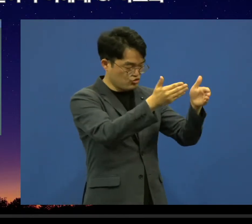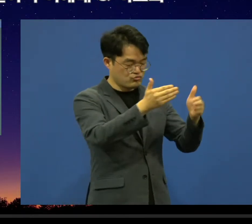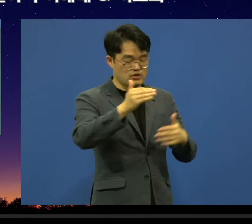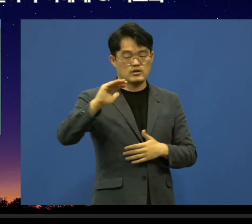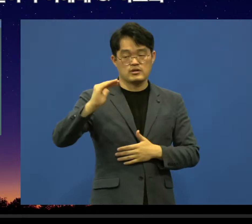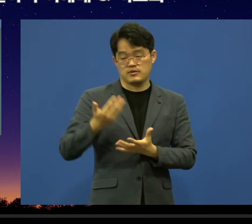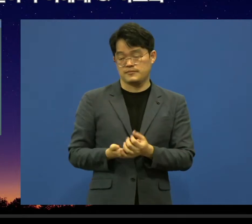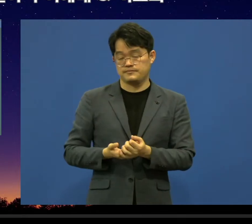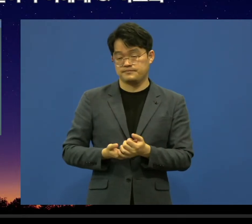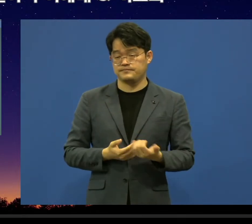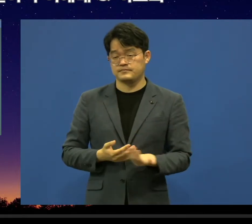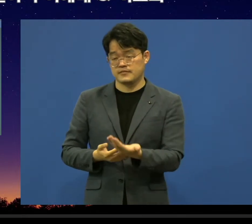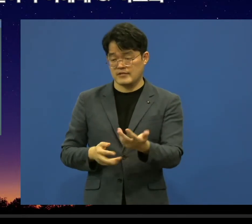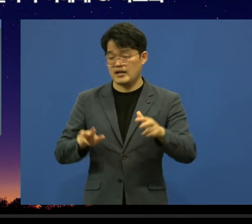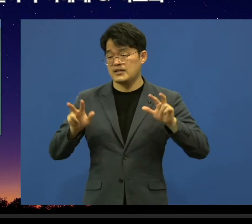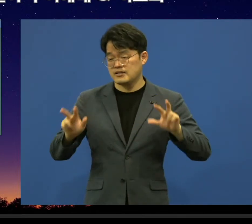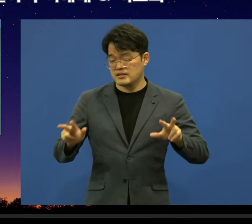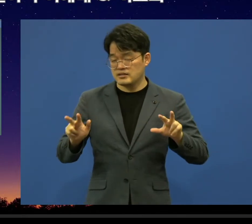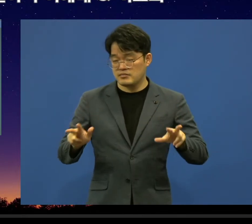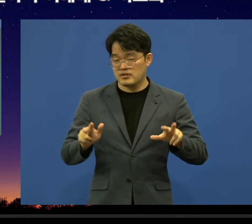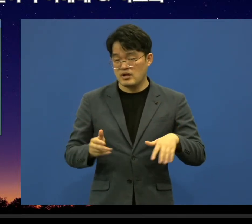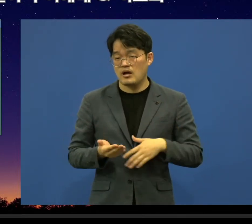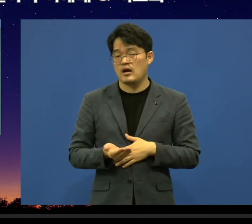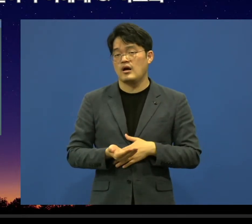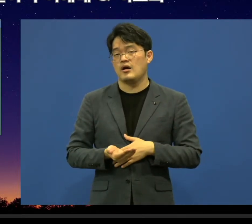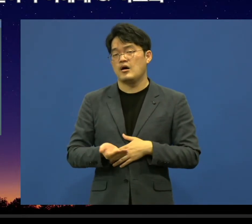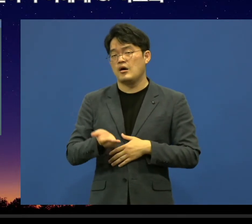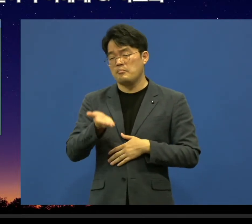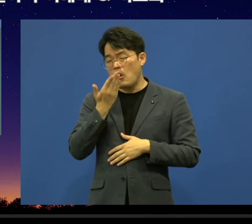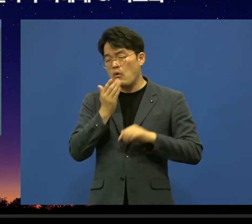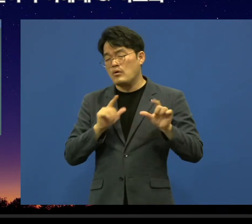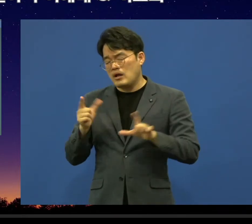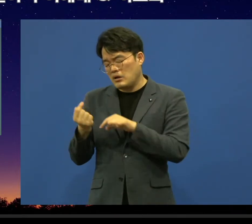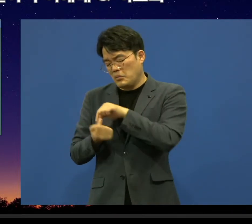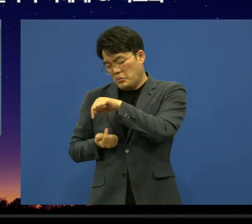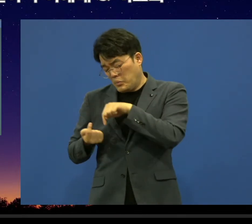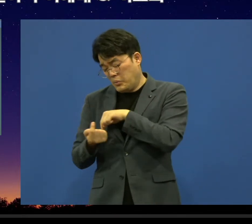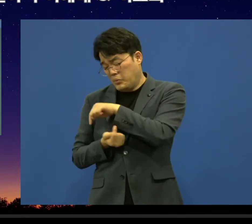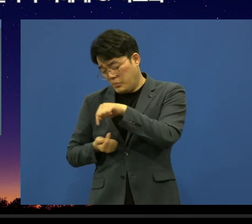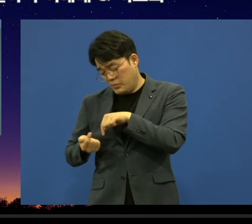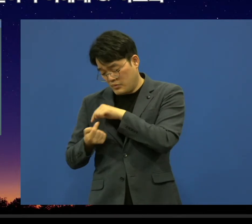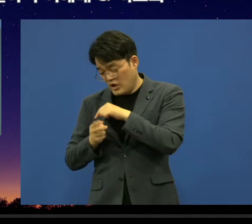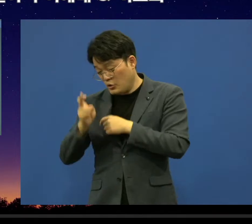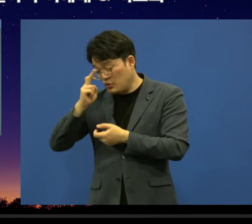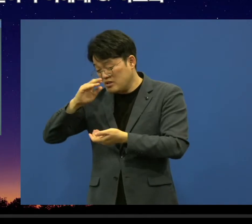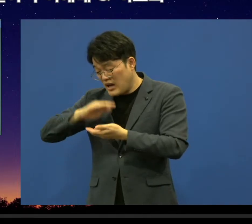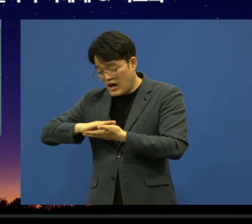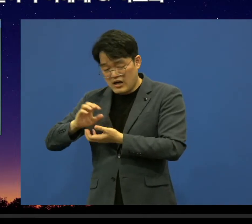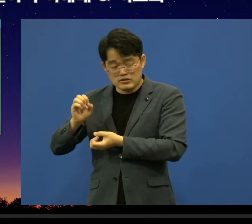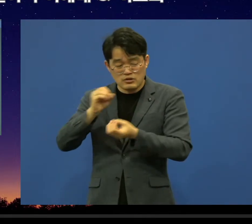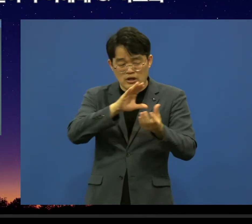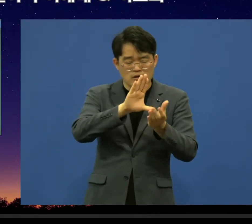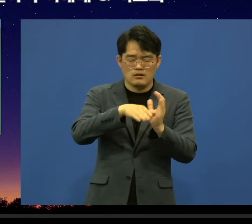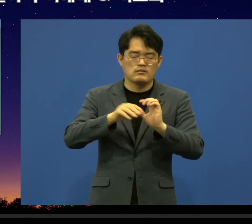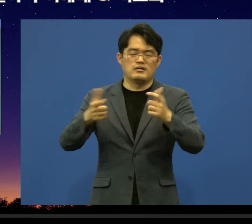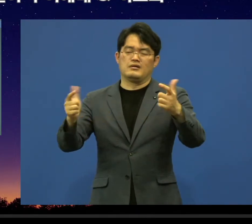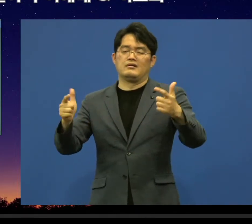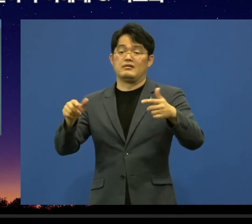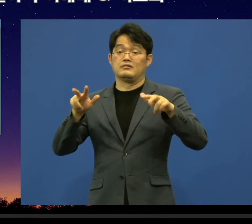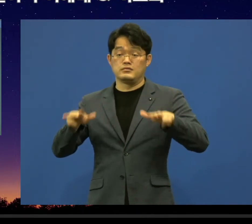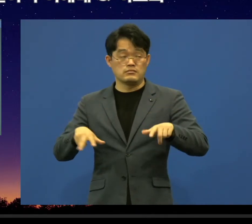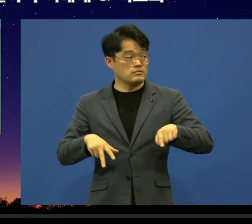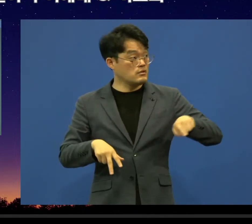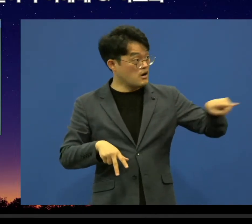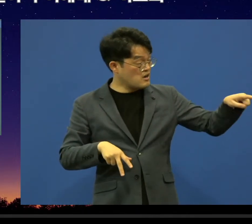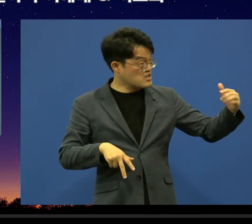지금은 생계를 유지하게 해주는 도시락을 전달할 때가 아니에요. 본질적인 문제,